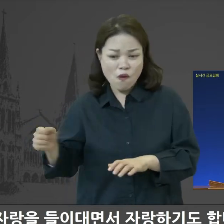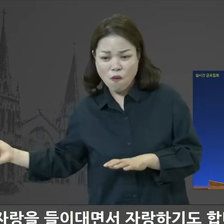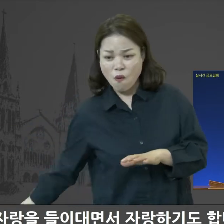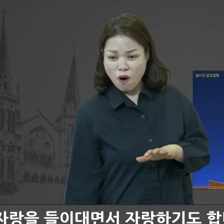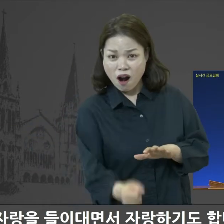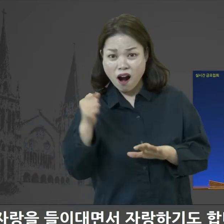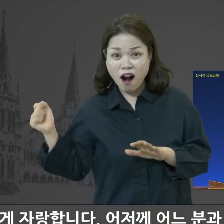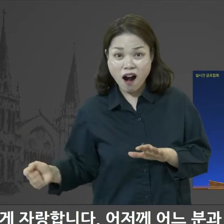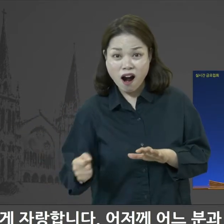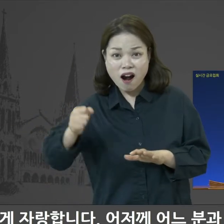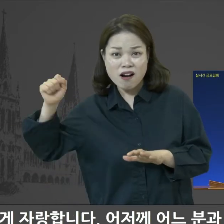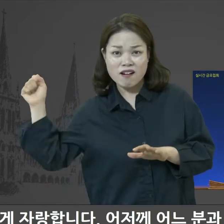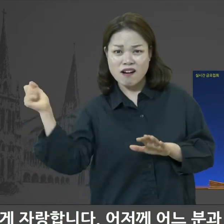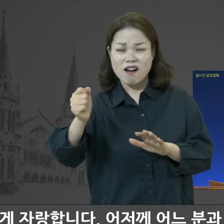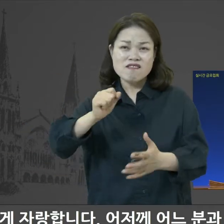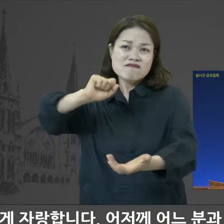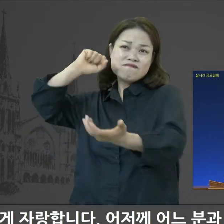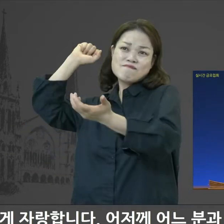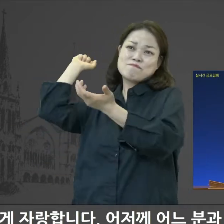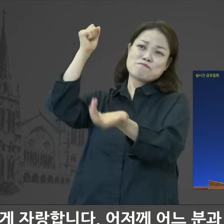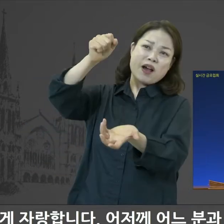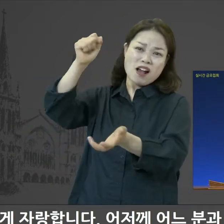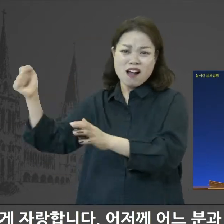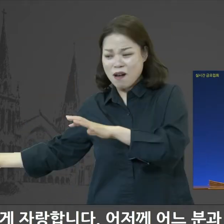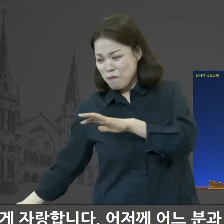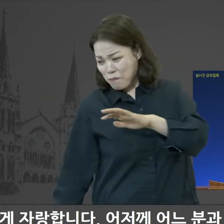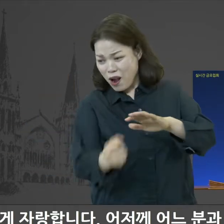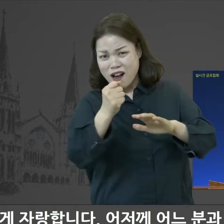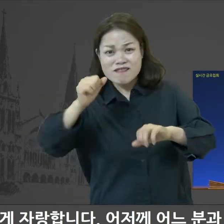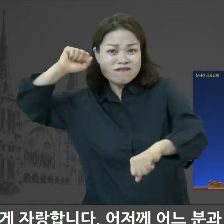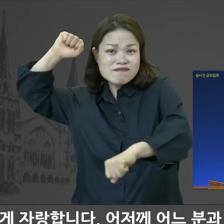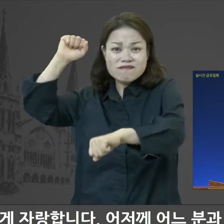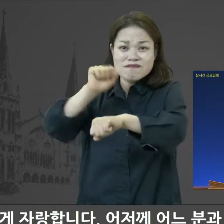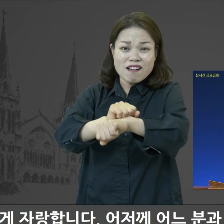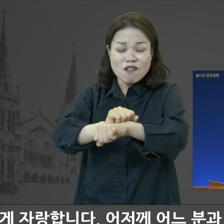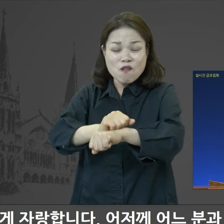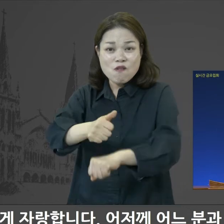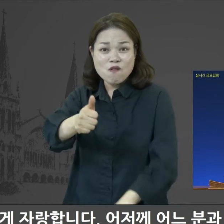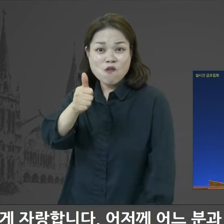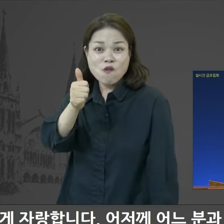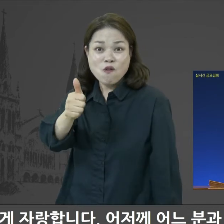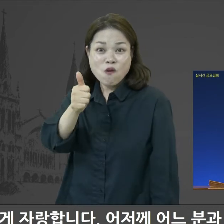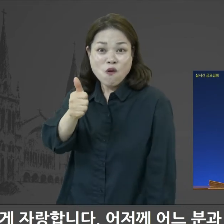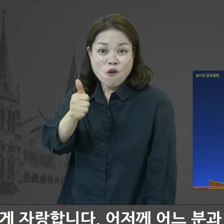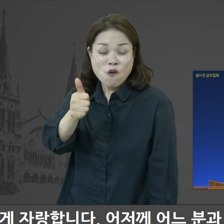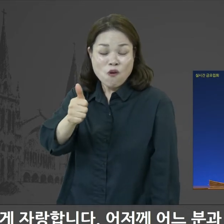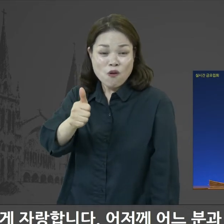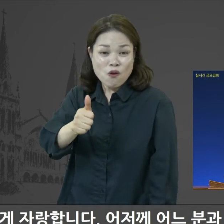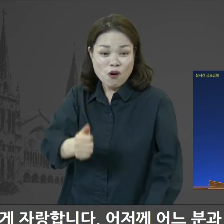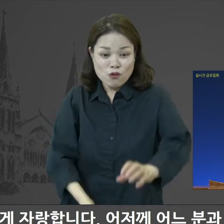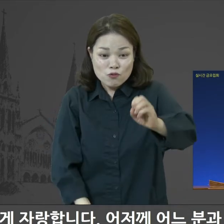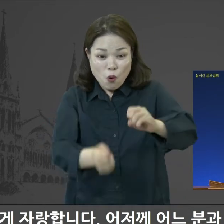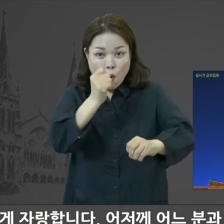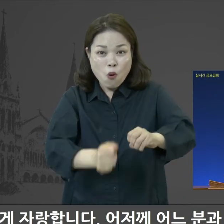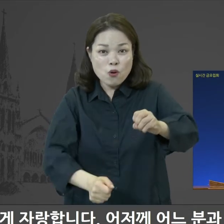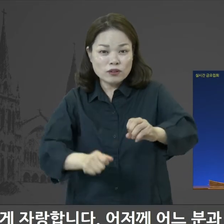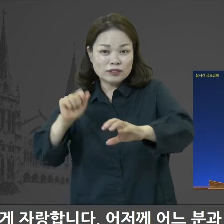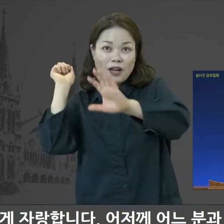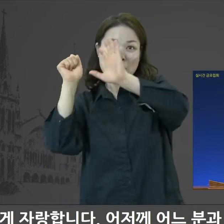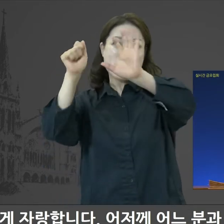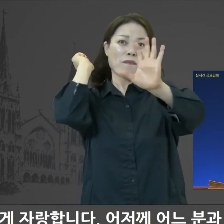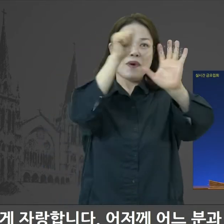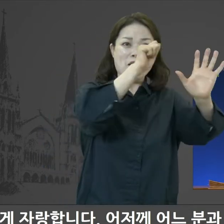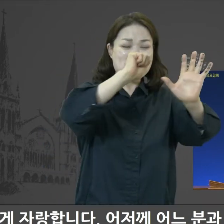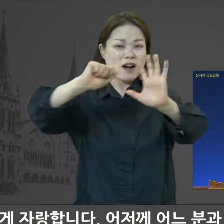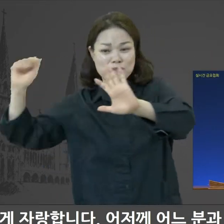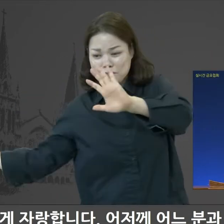치더라고. 서브를 넣는데 막 탑스핀을 걸어서 공이 옆으로 튀고 뒤로 튀고, 뒤로도 치고 앞으로도